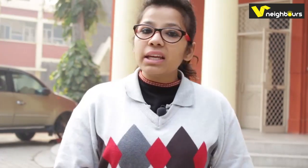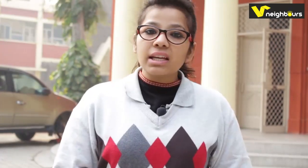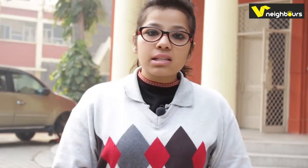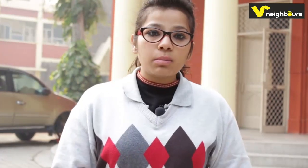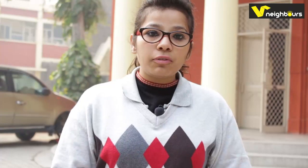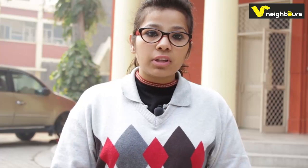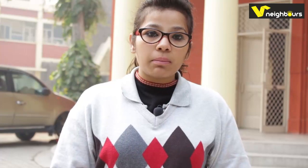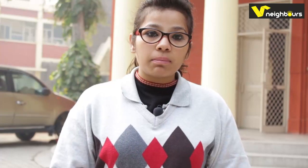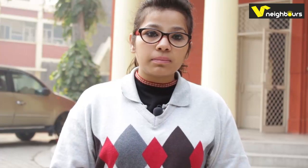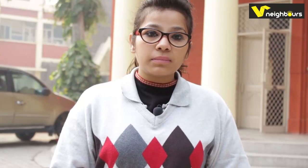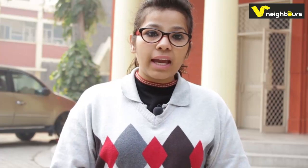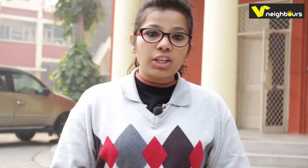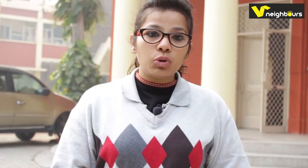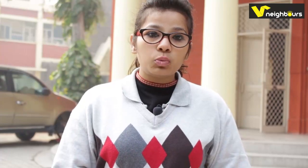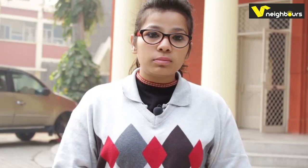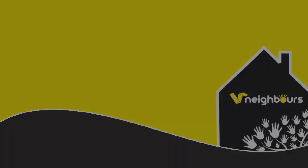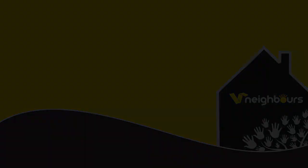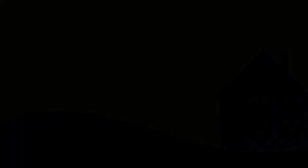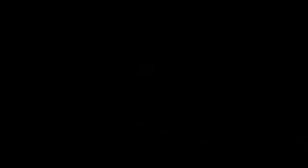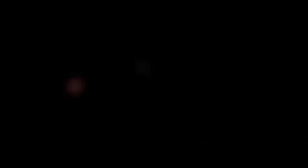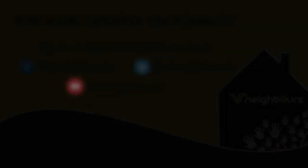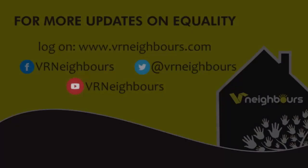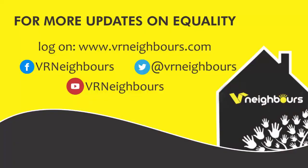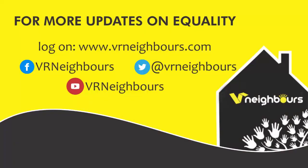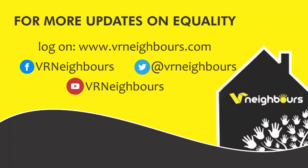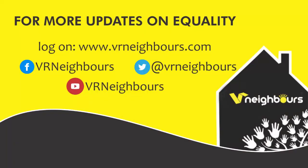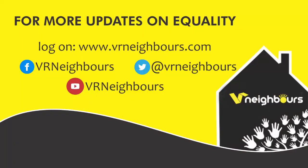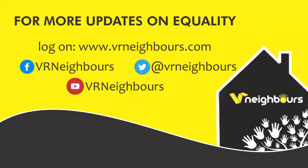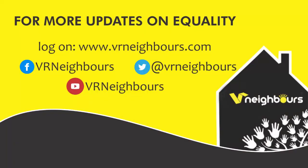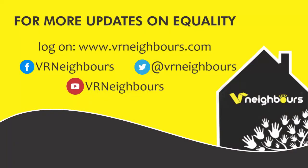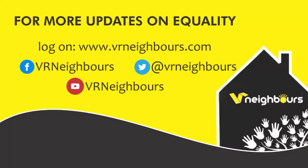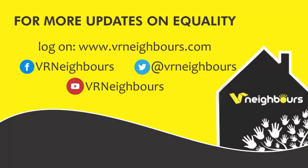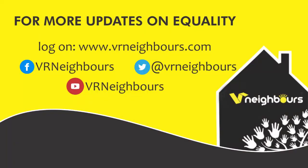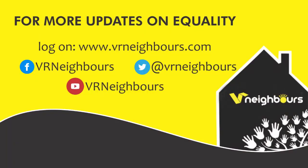इट एक्सेसिबल फॉर देम. Thank you.